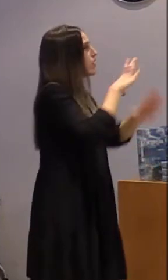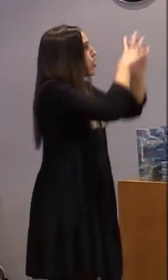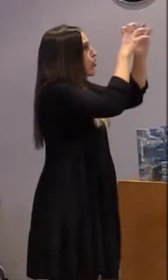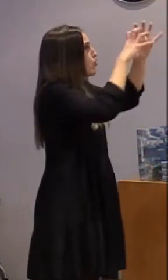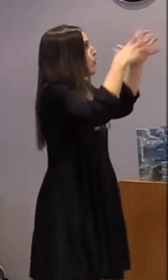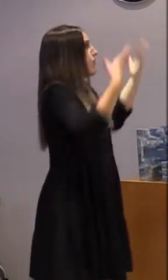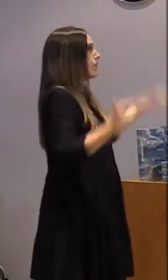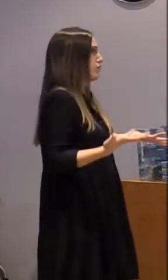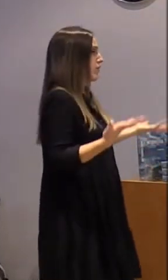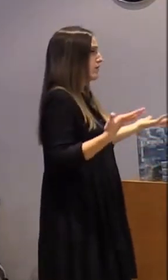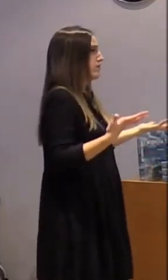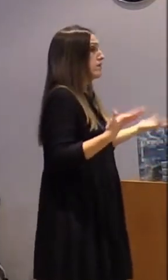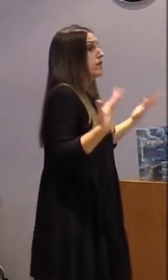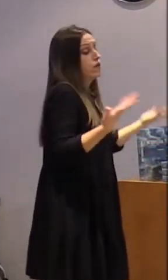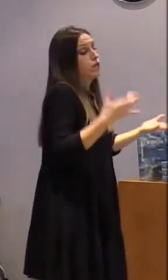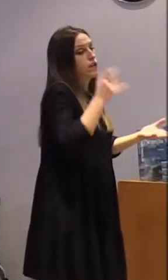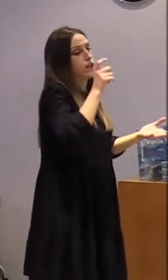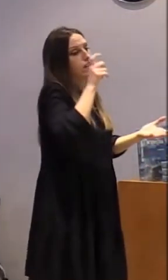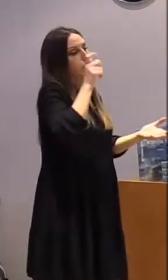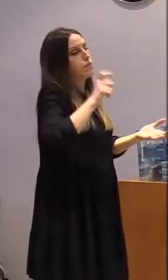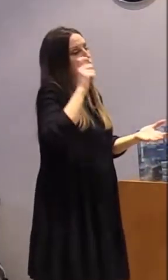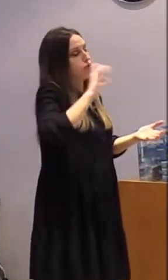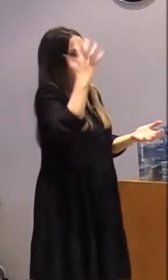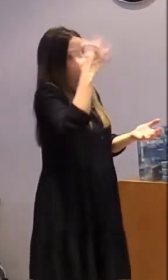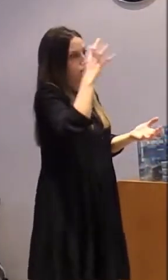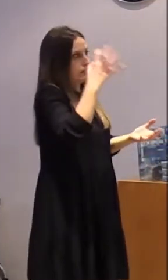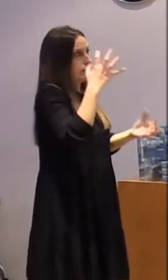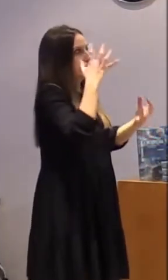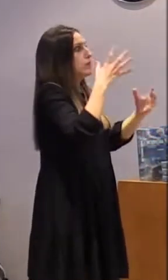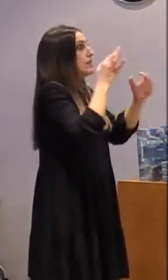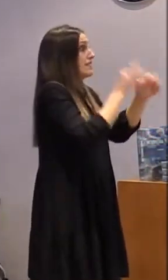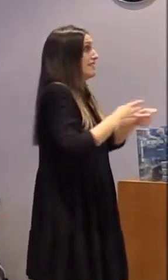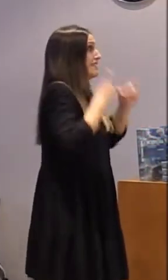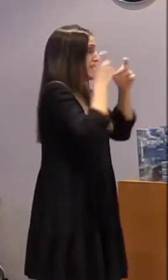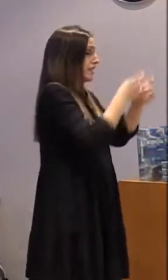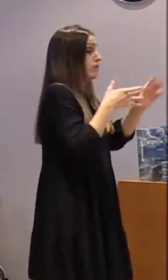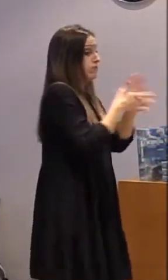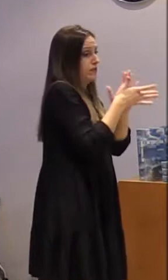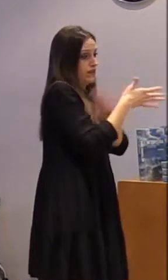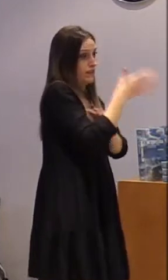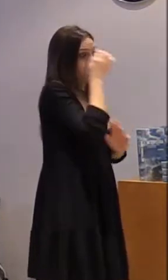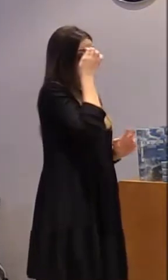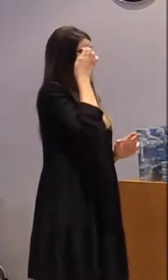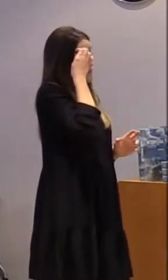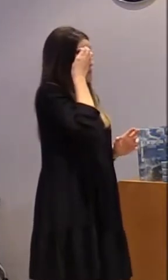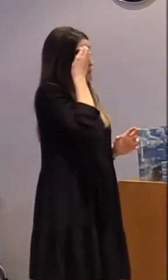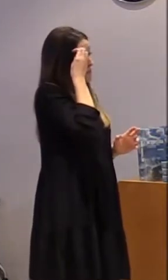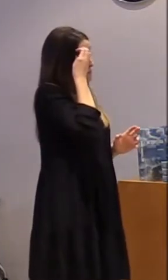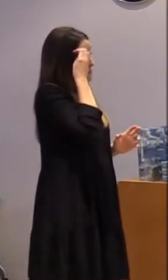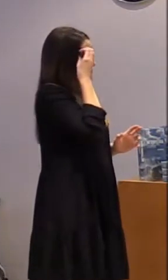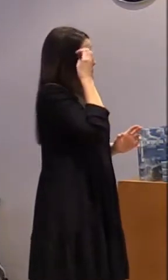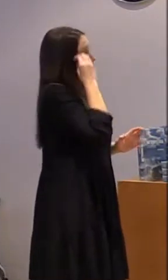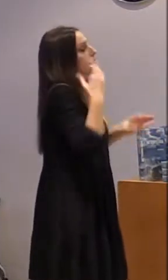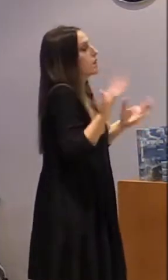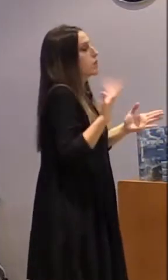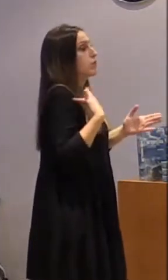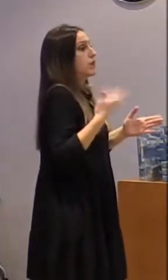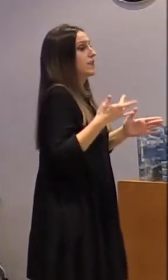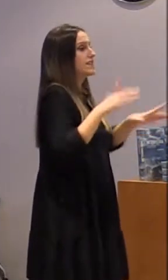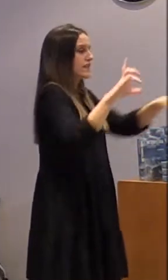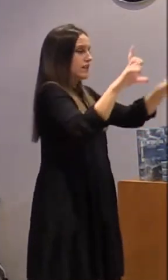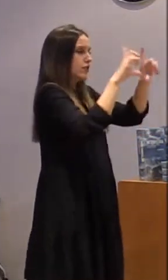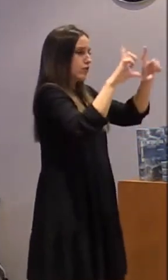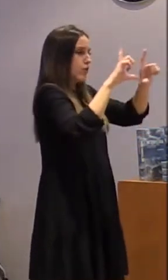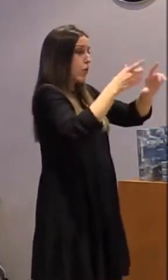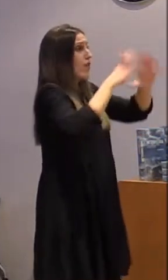¿no? Aunque los hombres del tiempo, los meteorólogos, estamos todo el rato intentando explicar estas cosas. Bueno, pues antes de introducirme en el mundo de los cuadros y